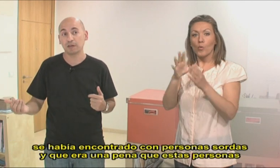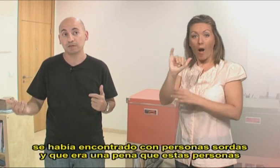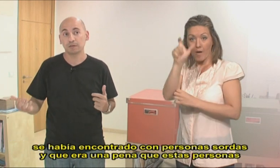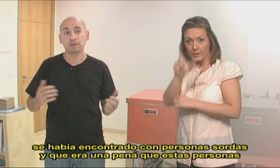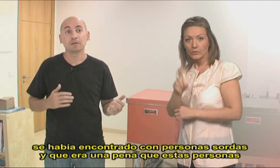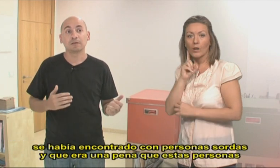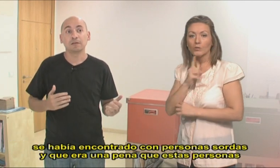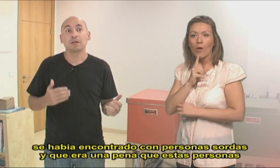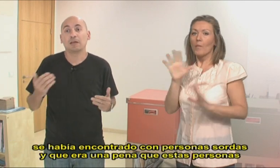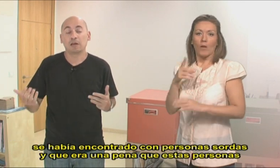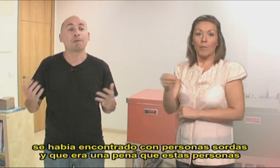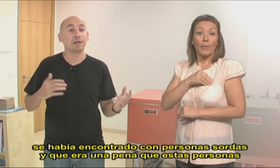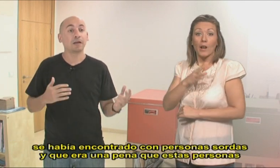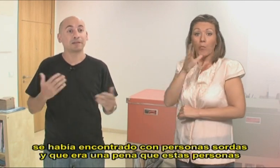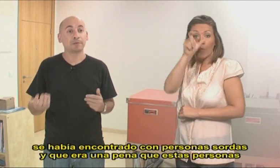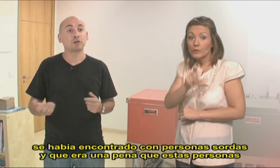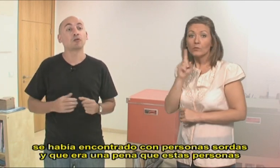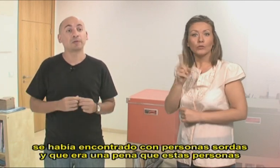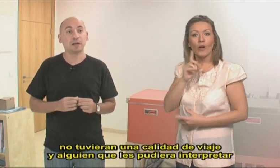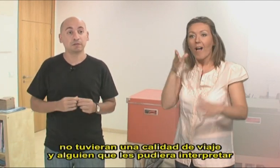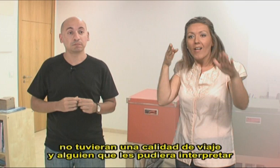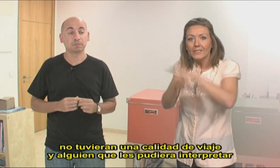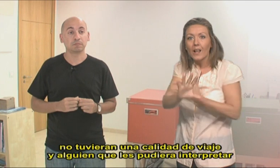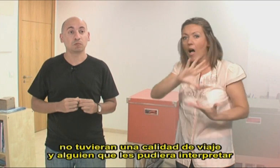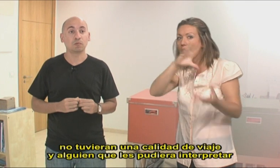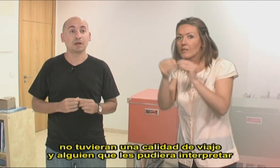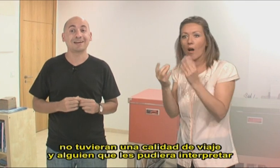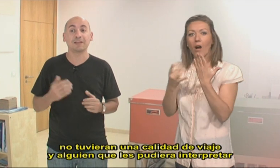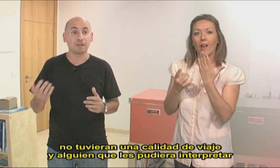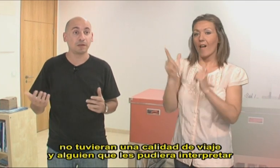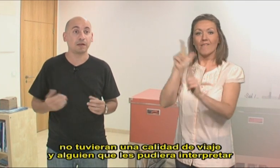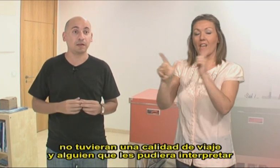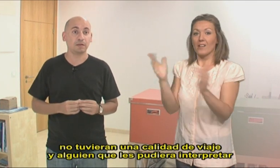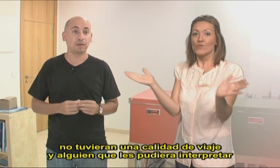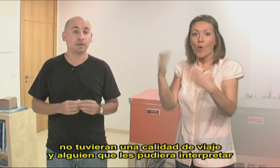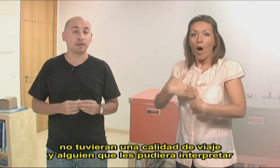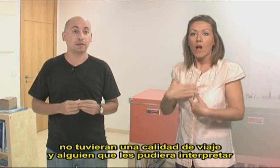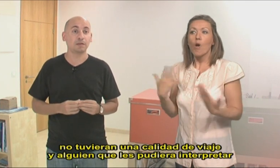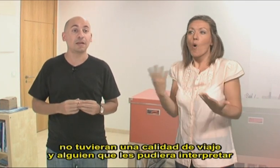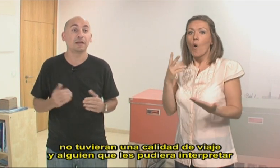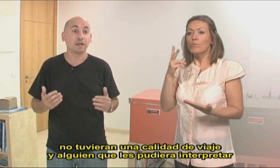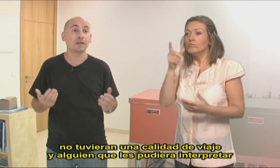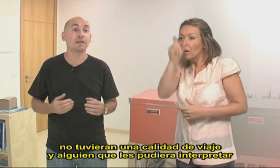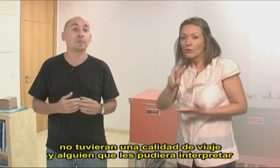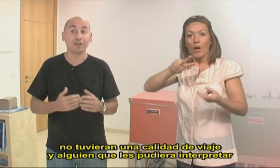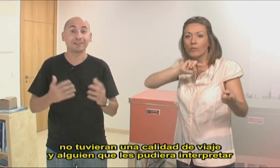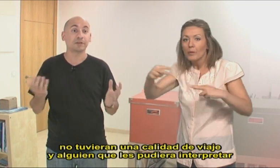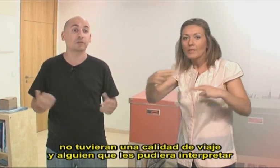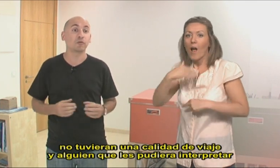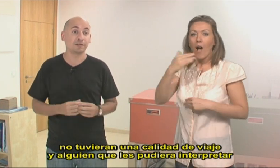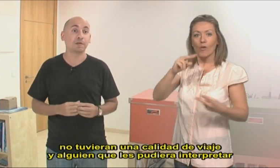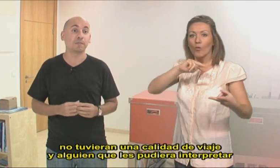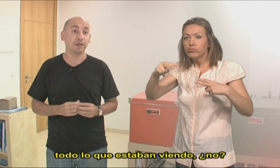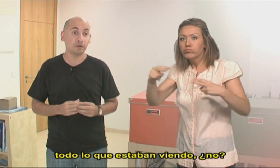personas sordas y que era una pena que estas personas no tuvieran una calidad de viaje y alguien que le pudiera